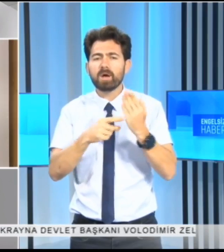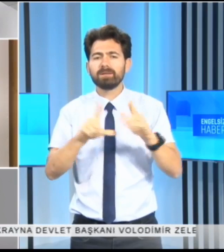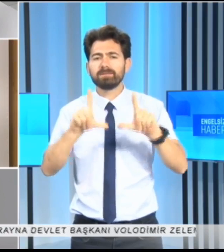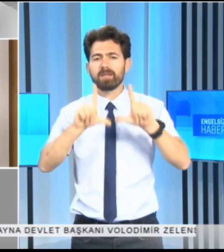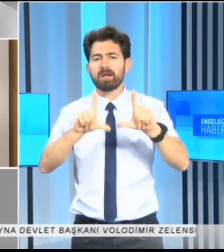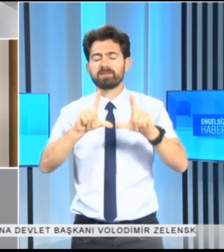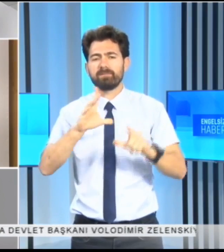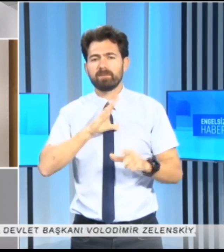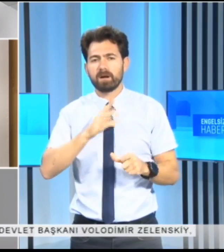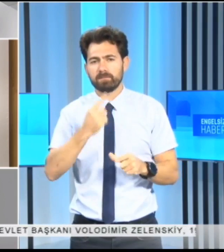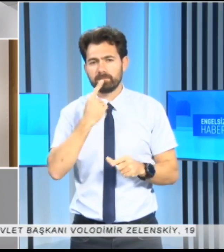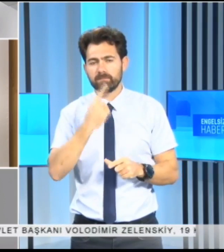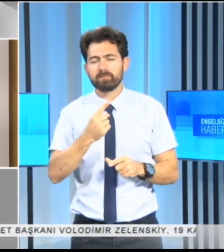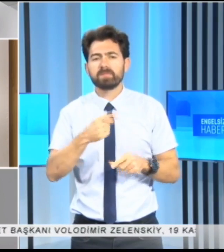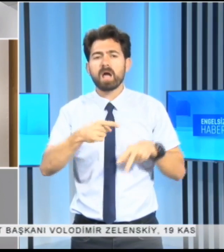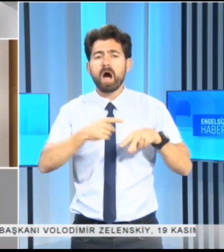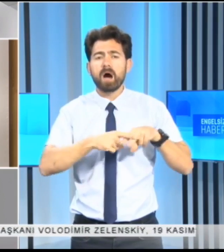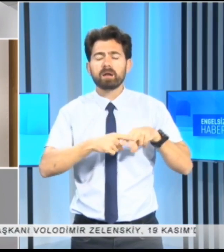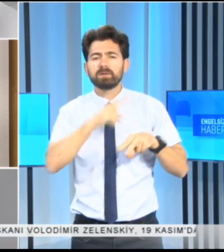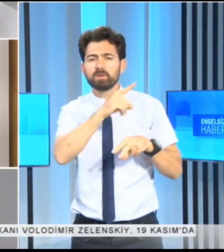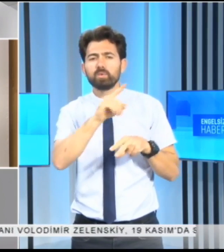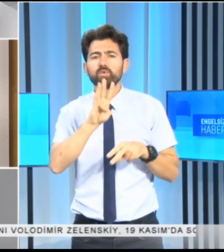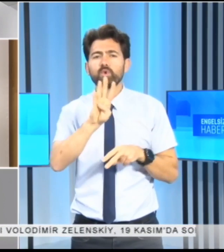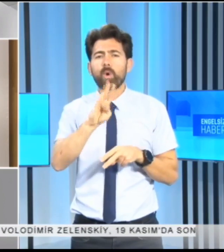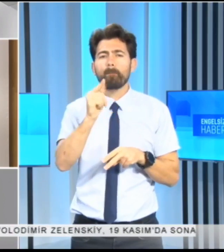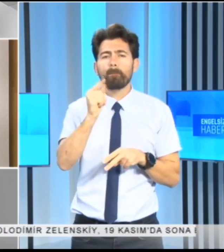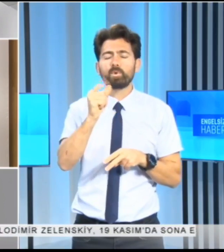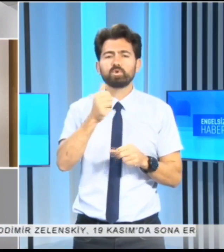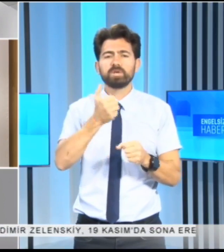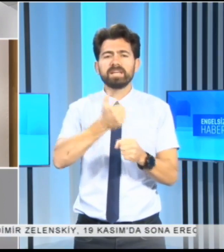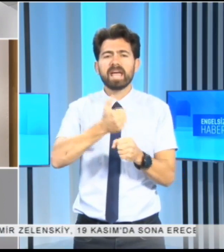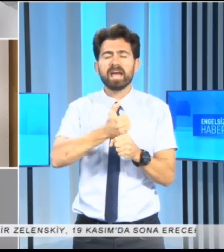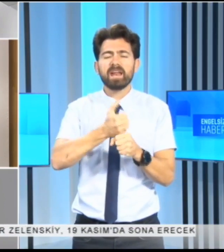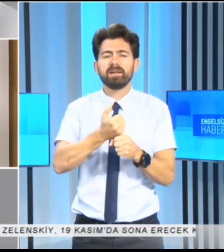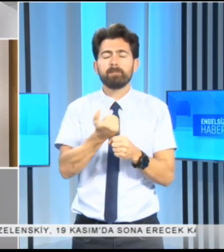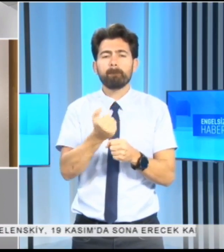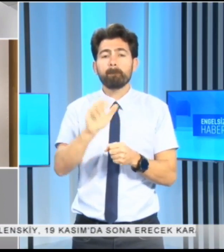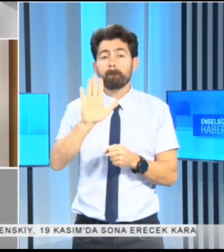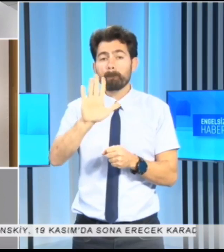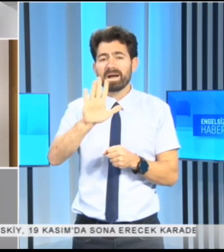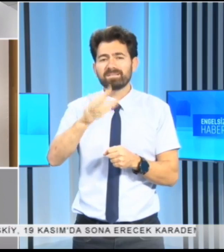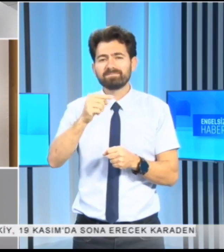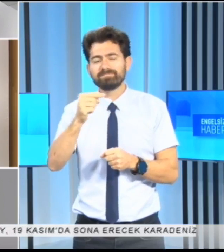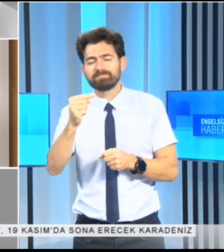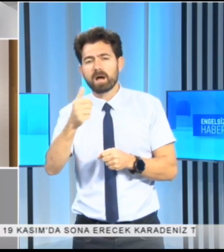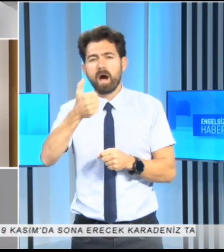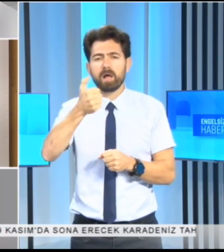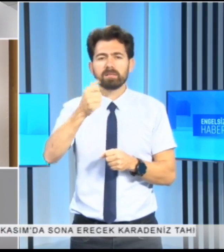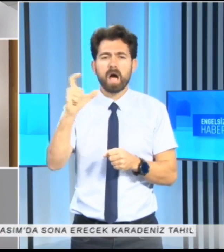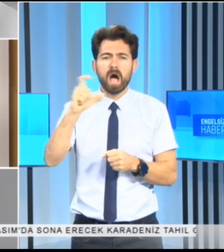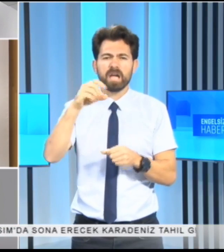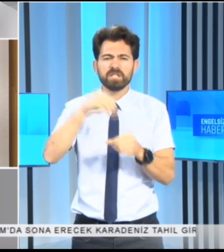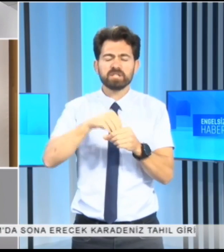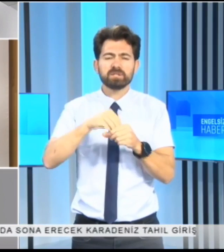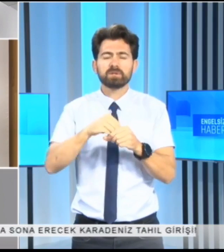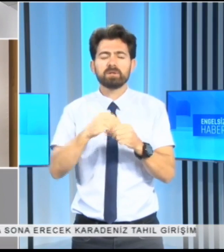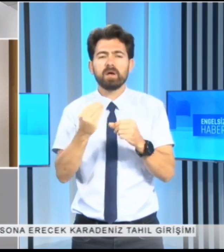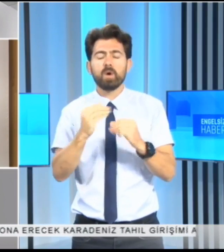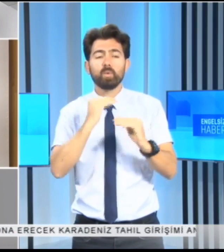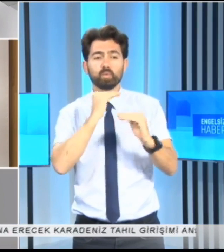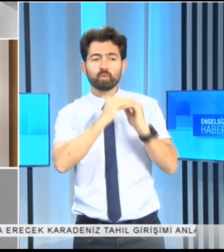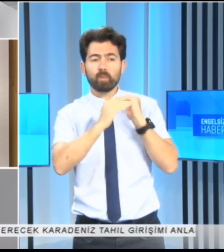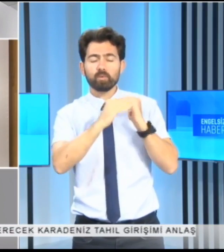olduğuna işaret etti Arıklı dört buçuk G'nin 5-6 ay içerisinde topluma